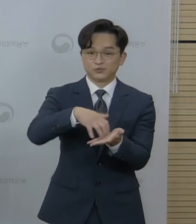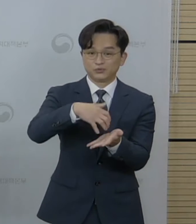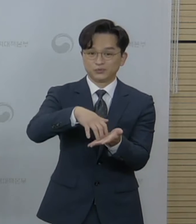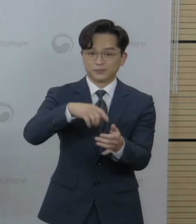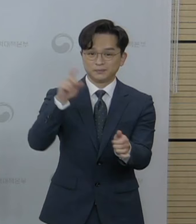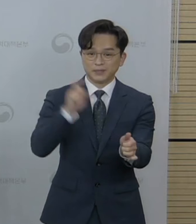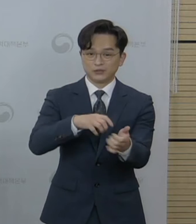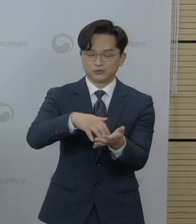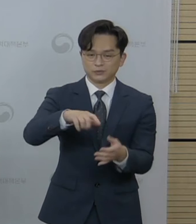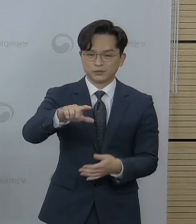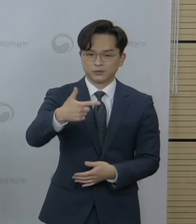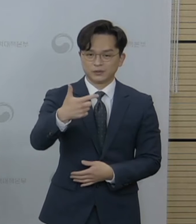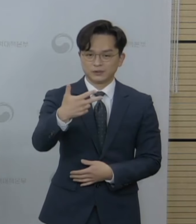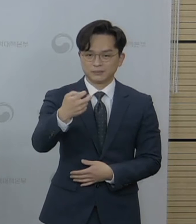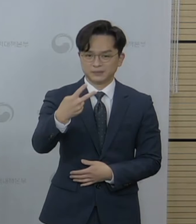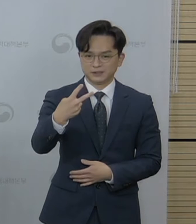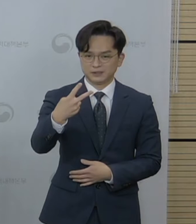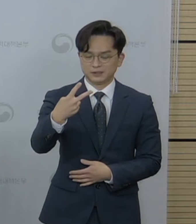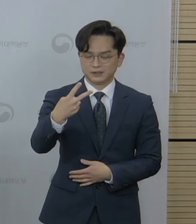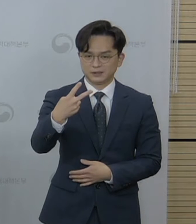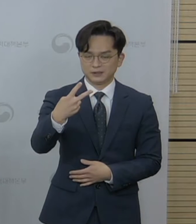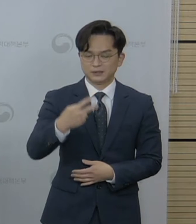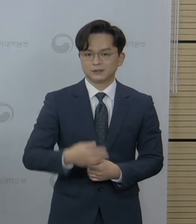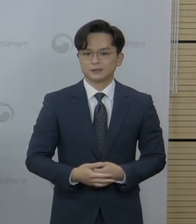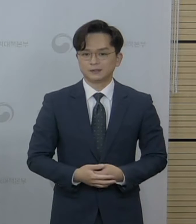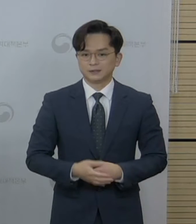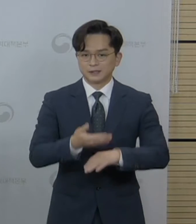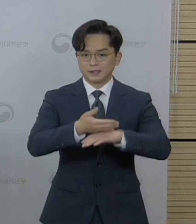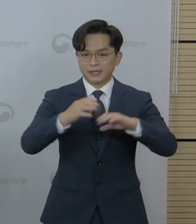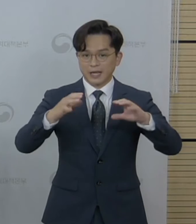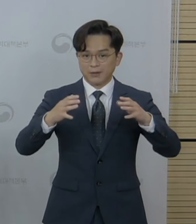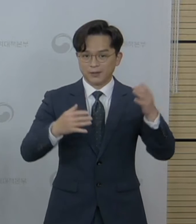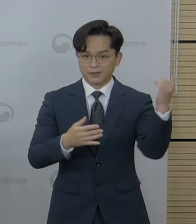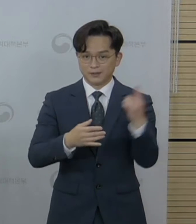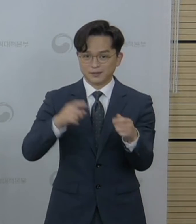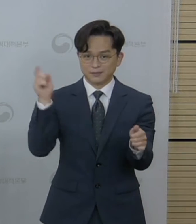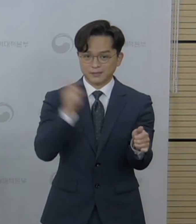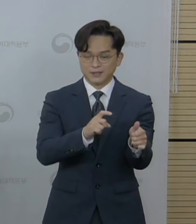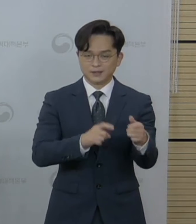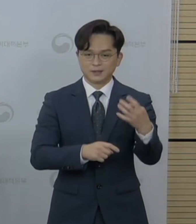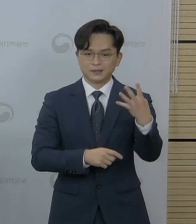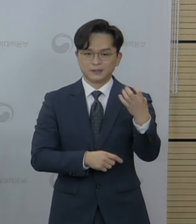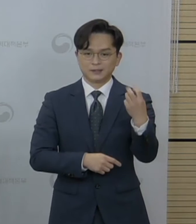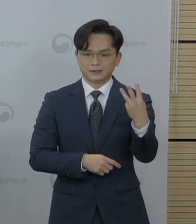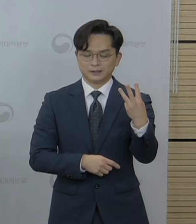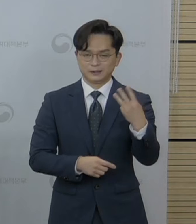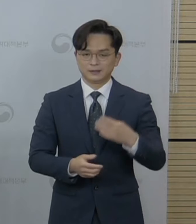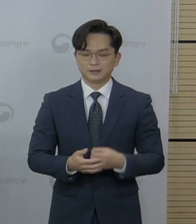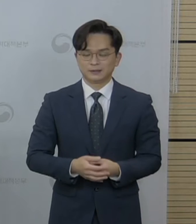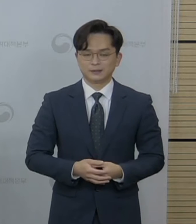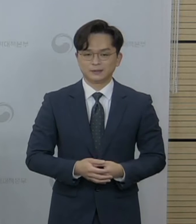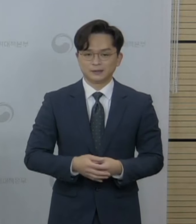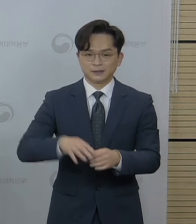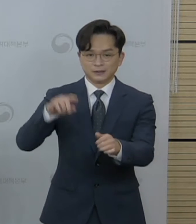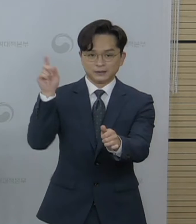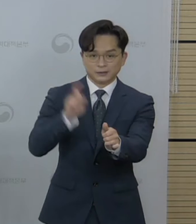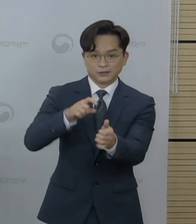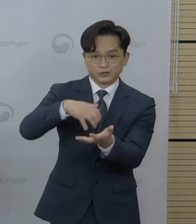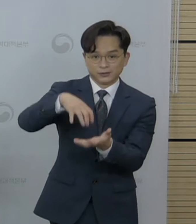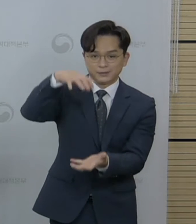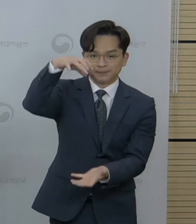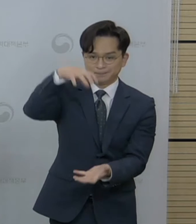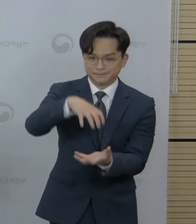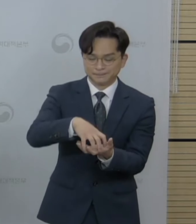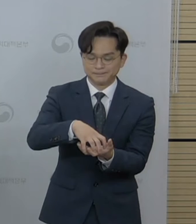확진자는 672명이 확인되었고, 해외 유입 사례는 43명이 확인되어 현재까지